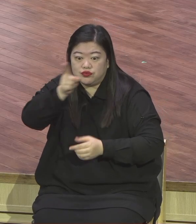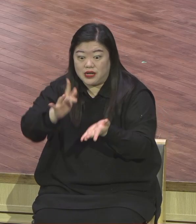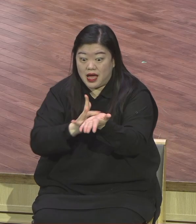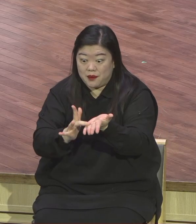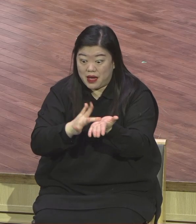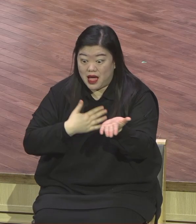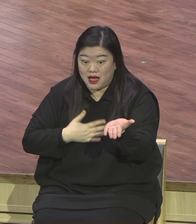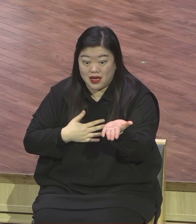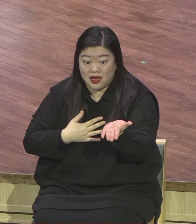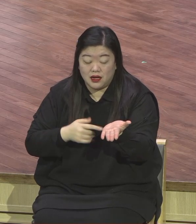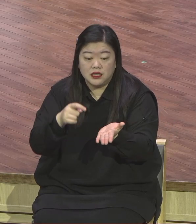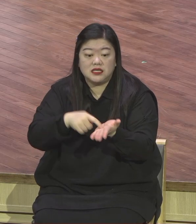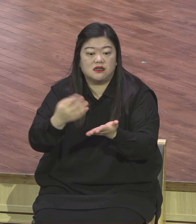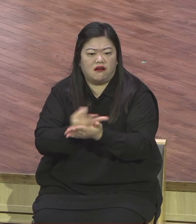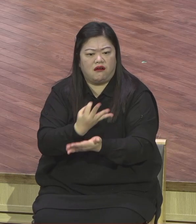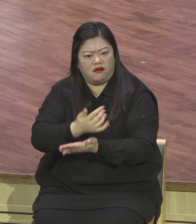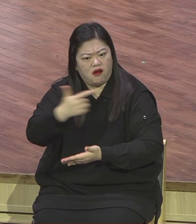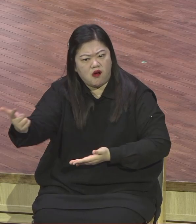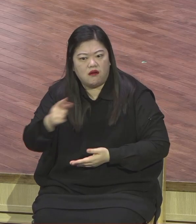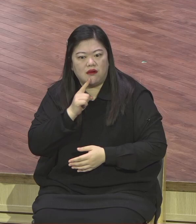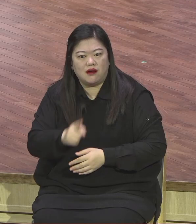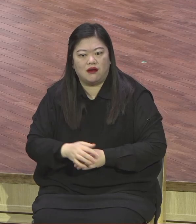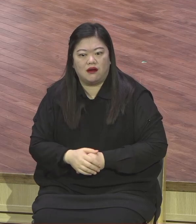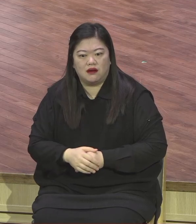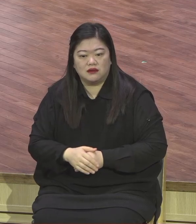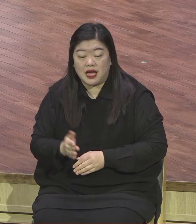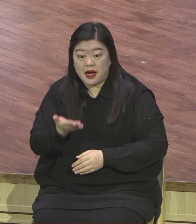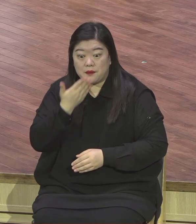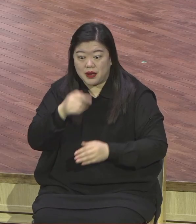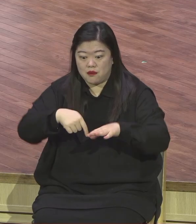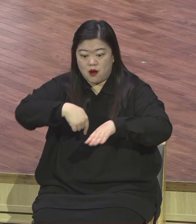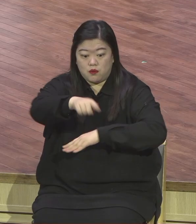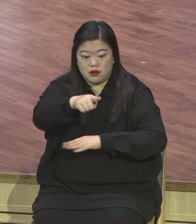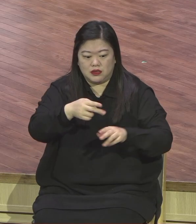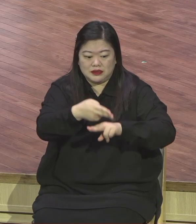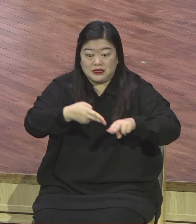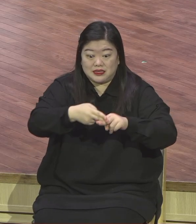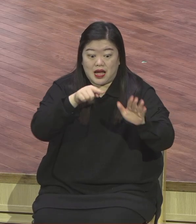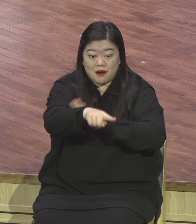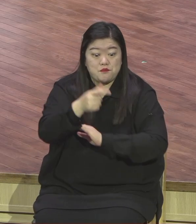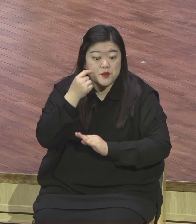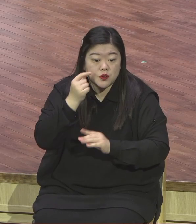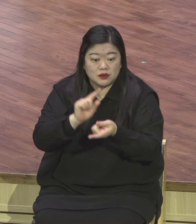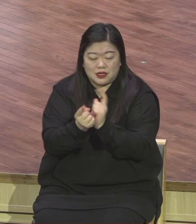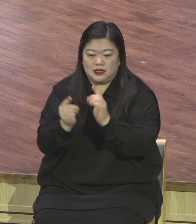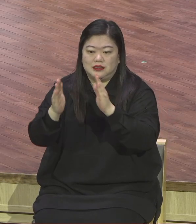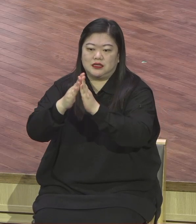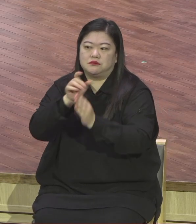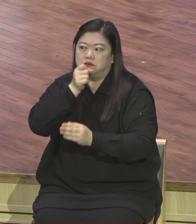와서 이런 완전히 이제는 SNS로 완전히 시대가 다 바뀌어질 것이다.